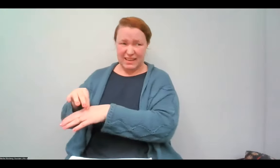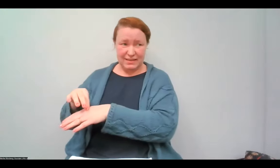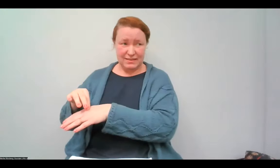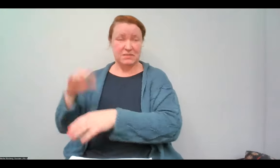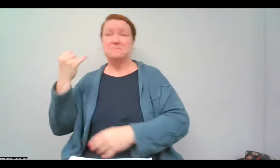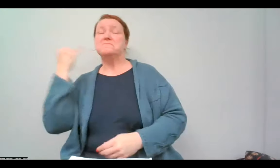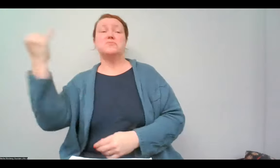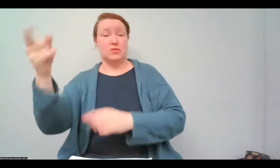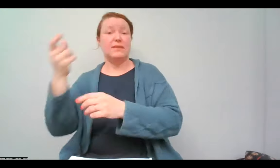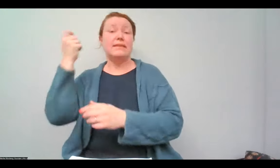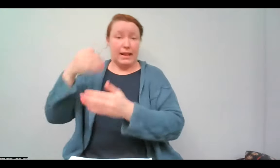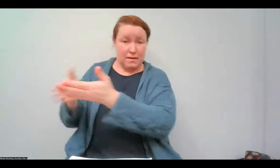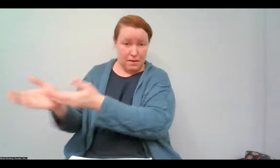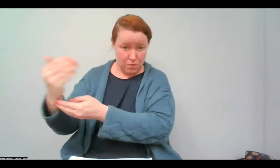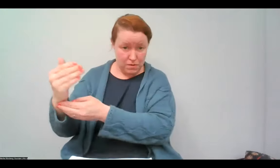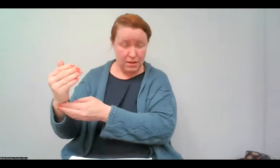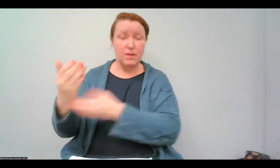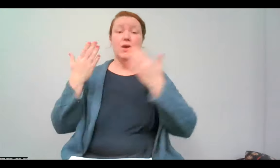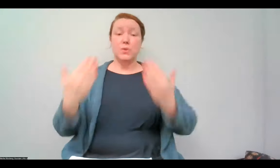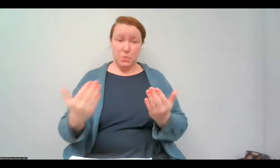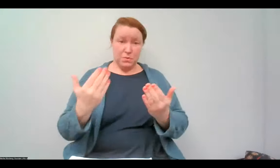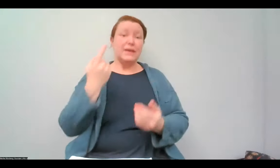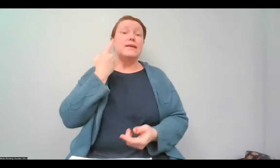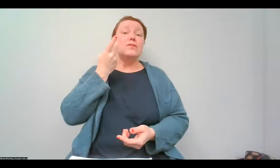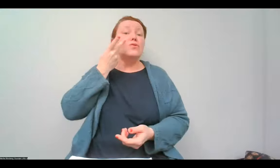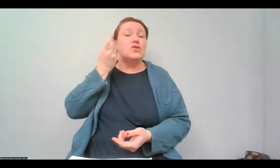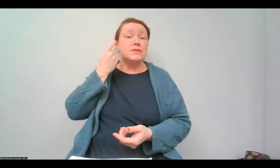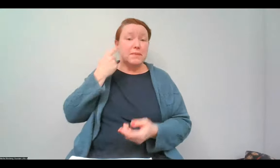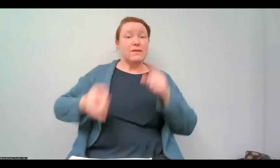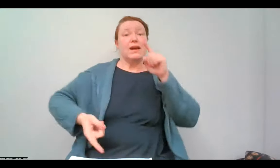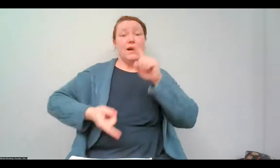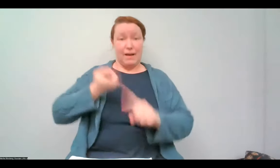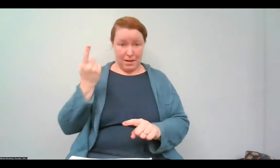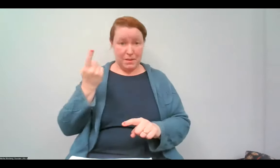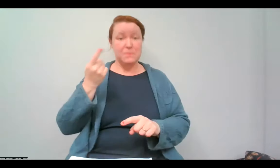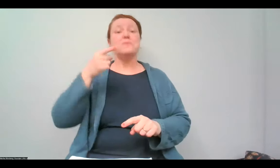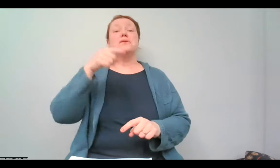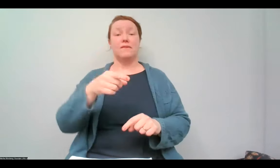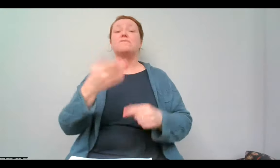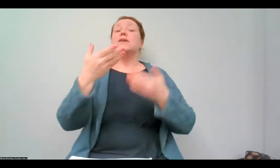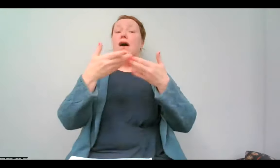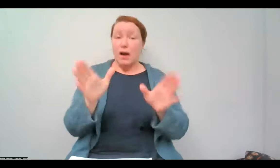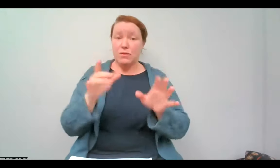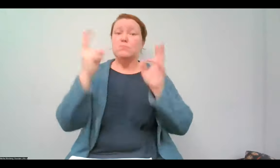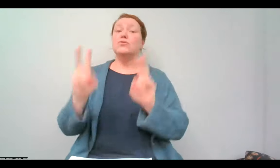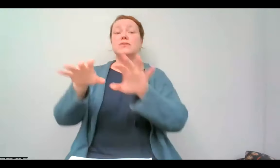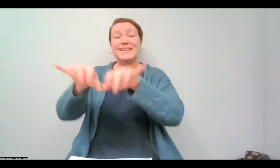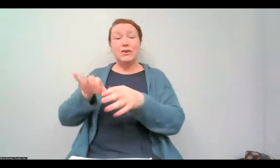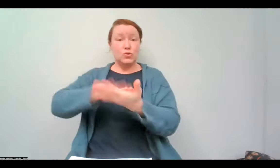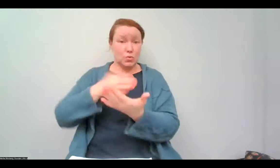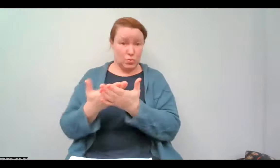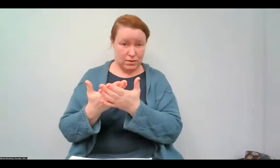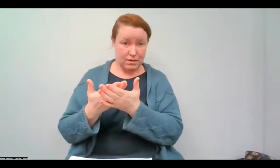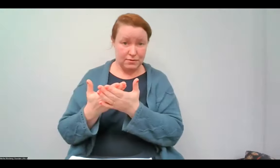Esimerkiksi päiväkotiin voi olla yhteydessä, että lapsi on sairas. Se voi tehdä Kelan etäpalvelun kautta. Ja toissapäivänä Kela aloitti